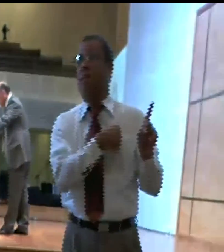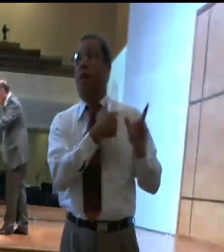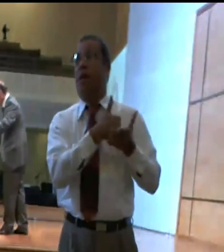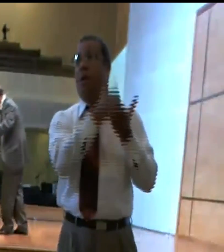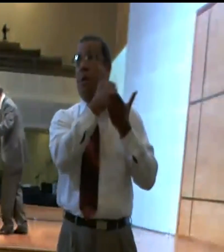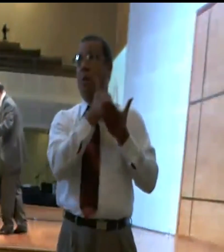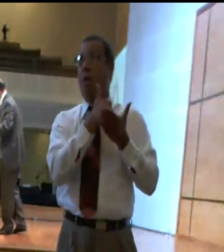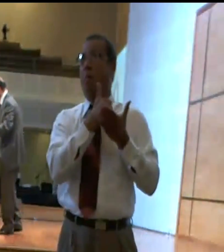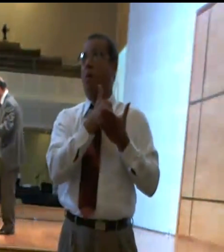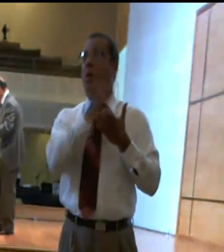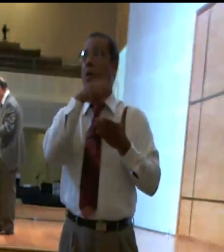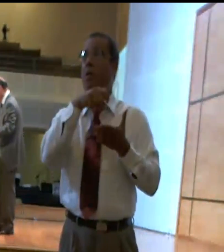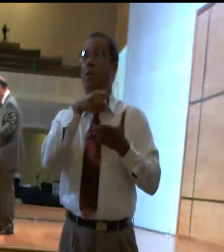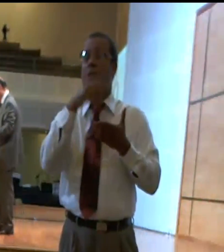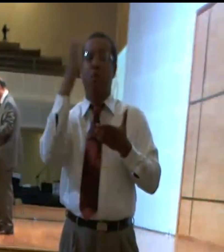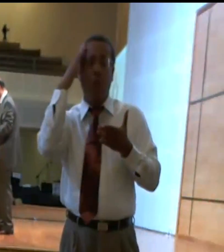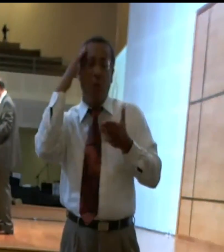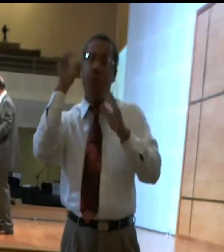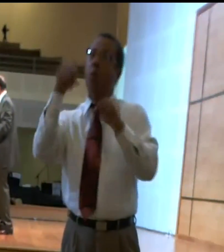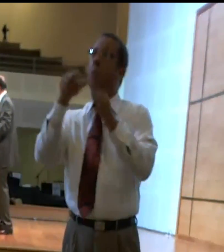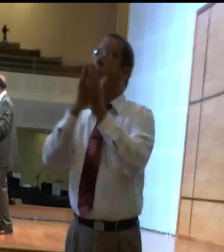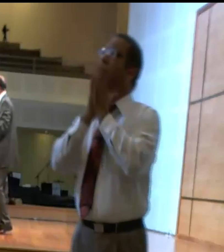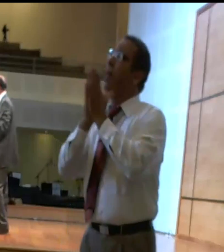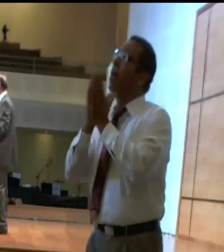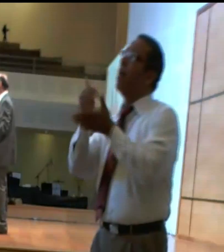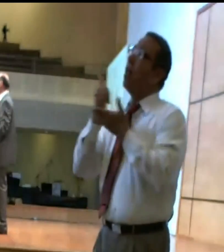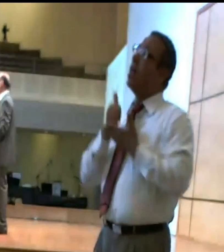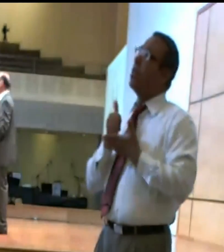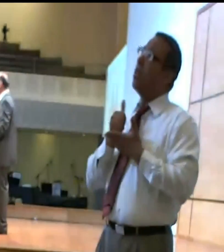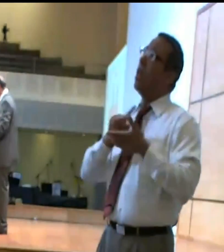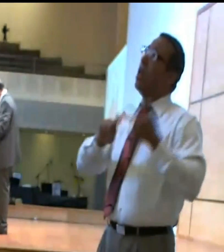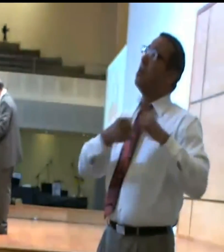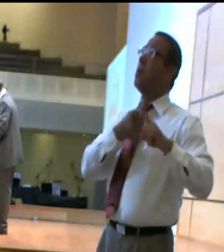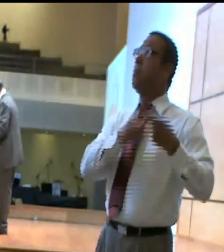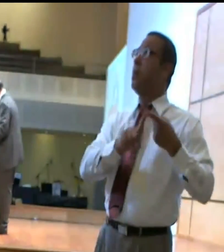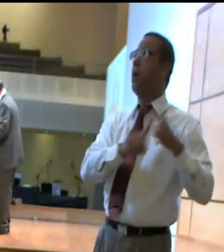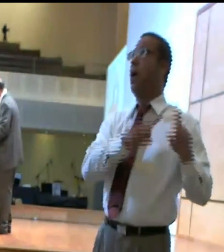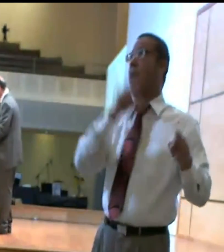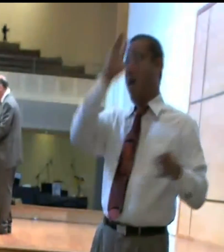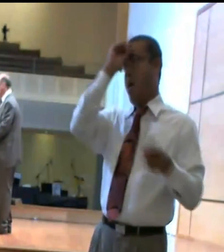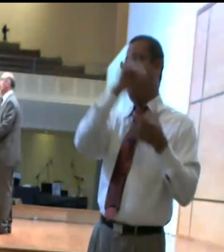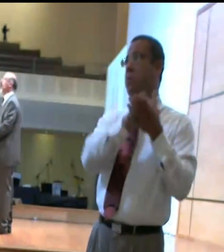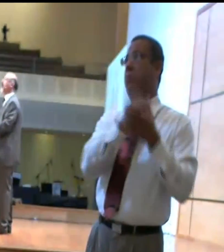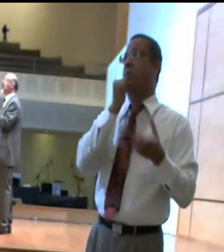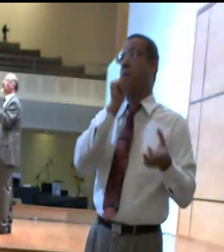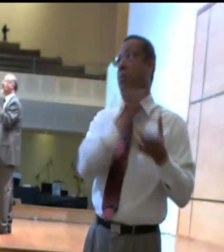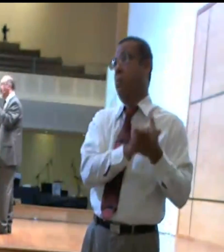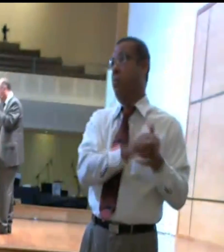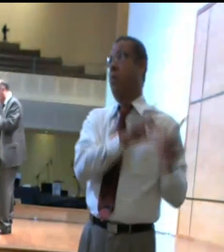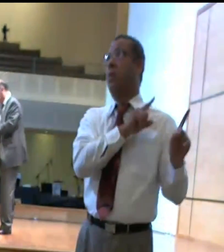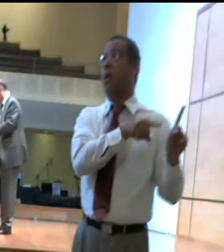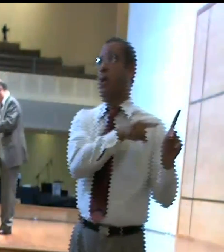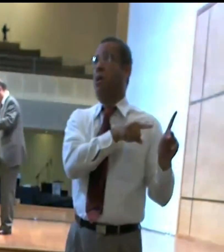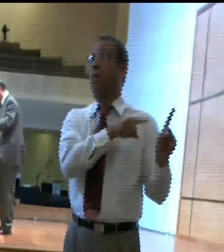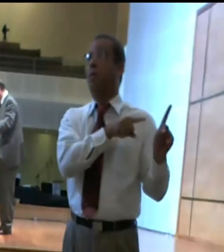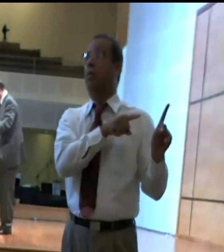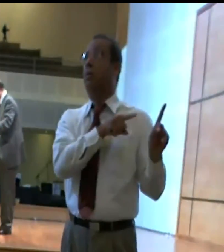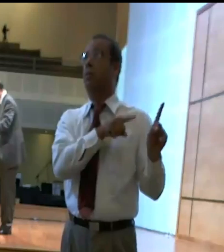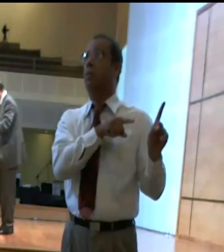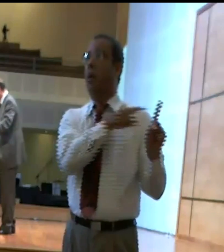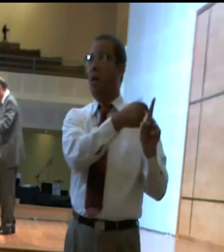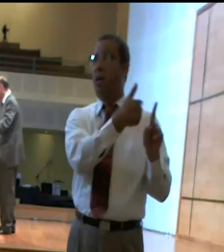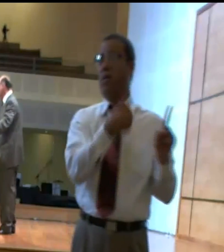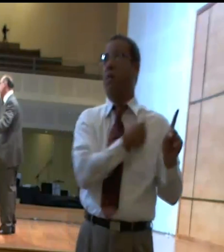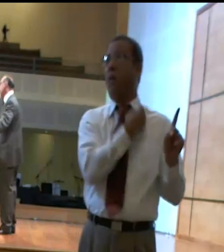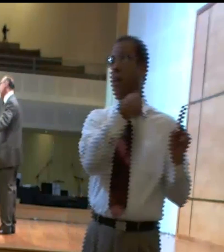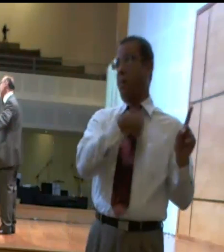Debemos actuar con prudencia en este mundo peligroso en que vivimos. Pero Salomón sabía que las cosas